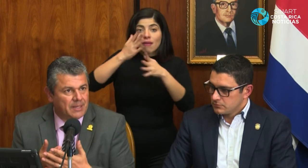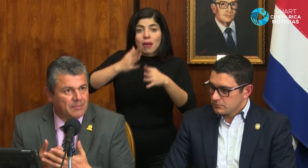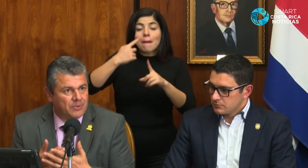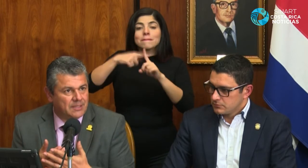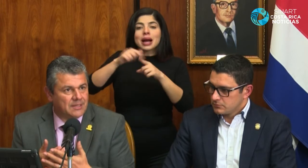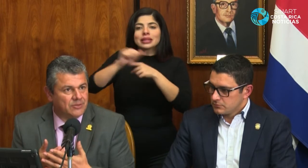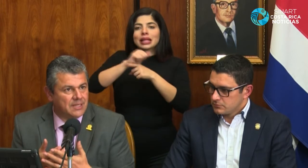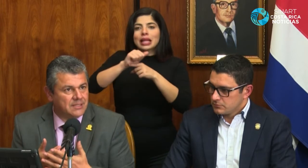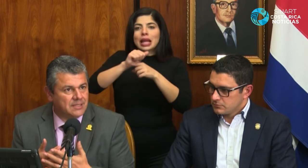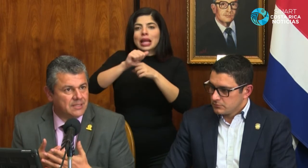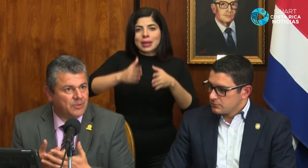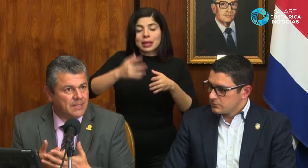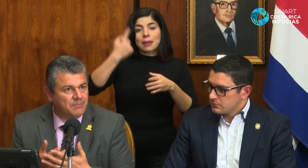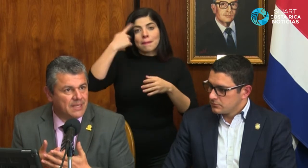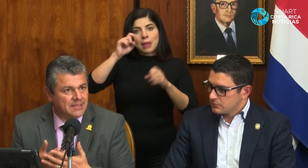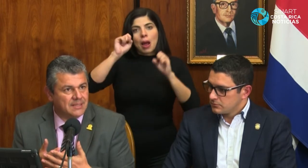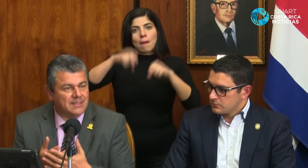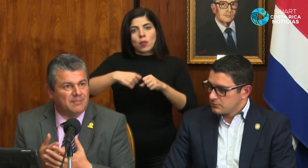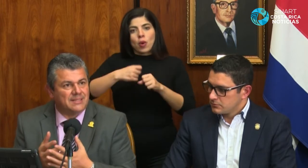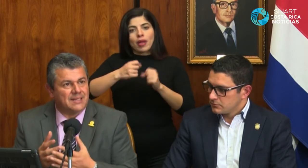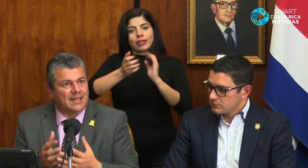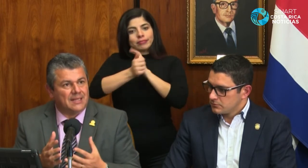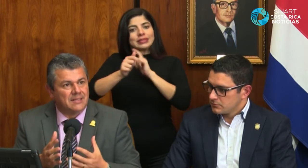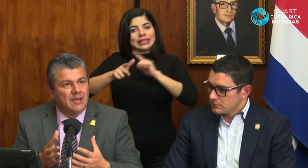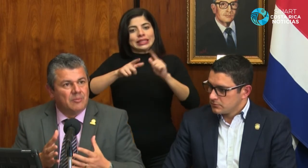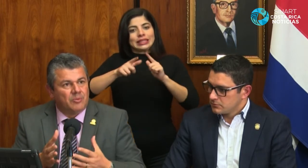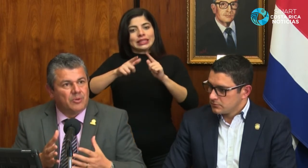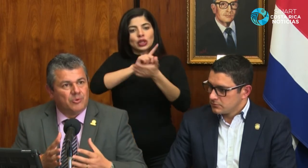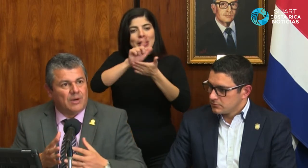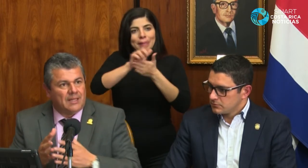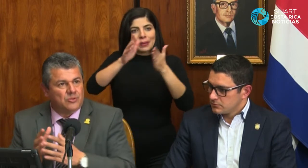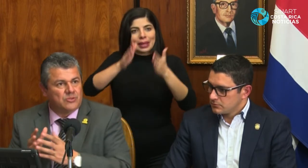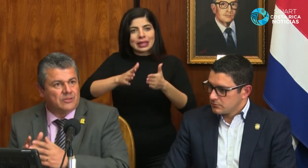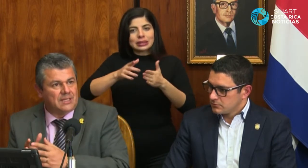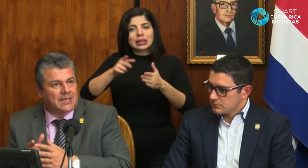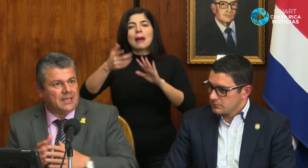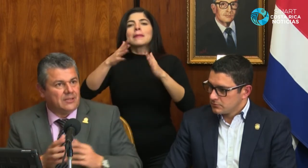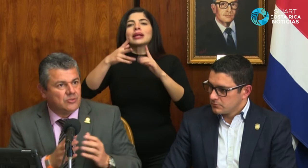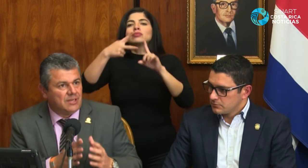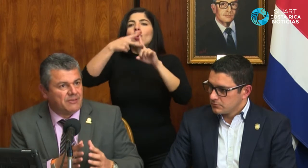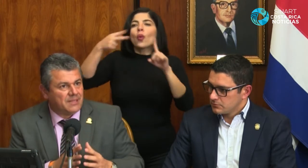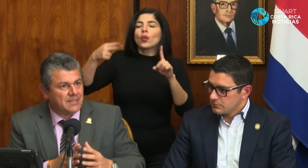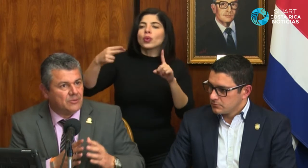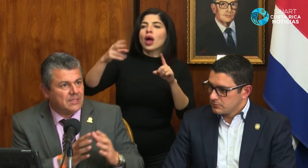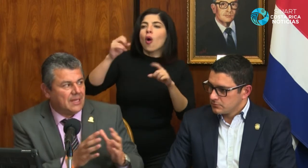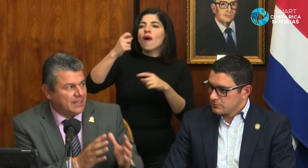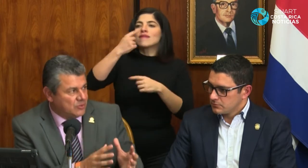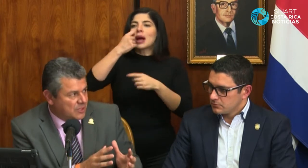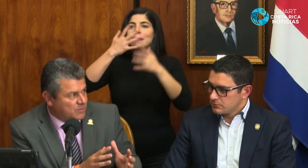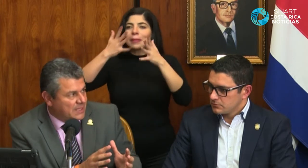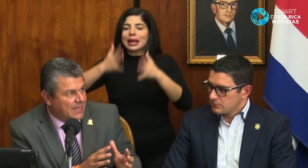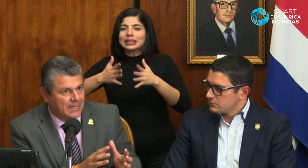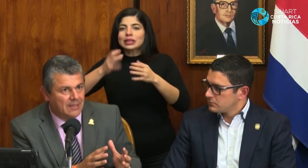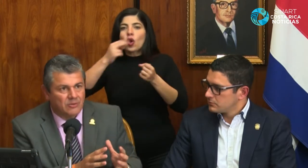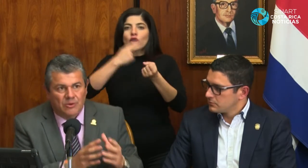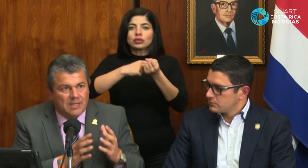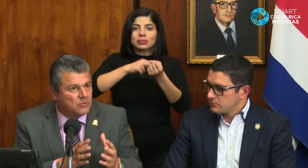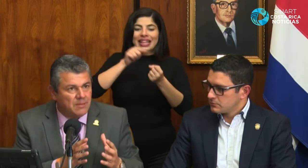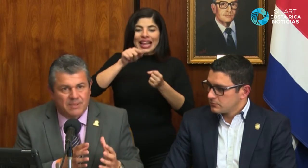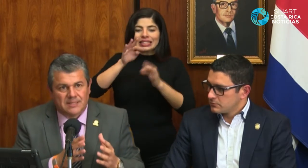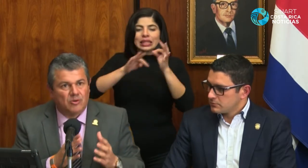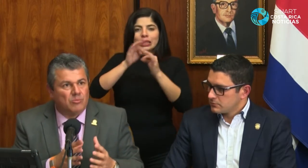tenía para poder desarrollar este tipo de limpiezas que están más cercanas, por ejemplo, a la industria hotelera, a la industria farmacéutica, a la industria hospitalaria.